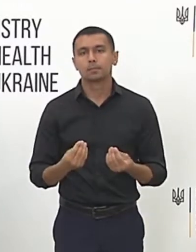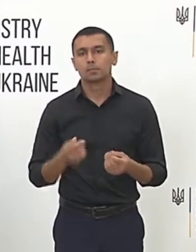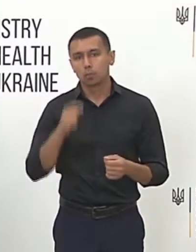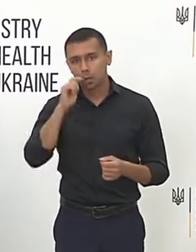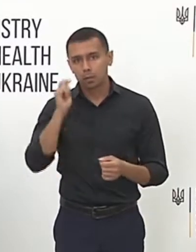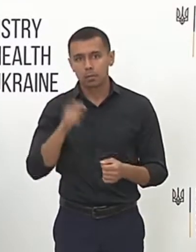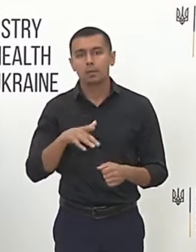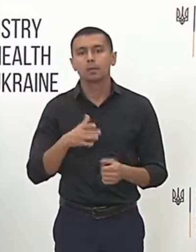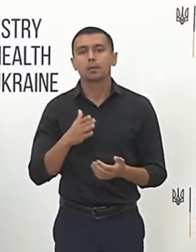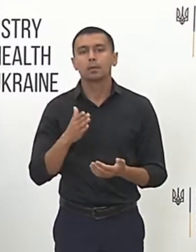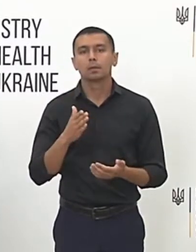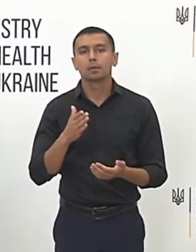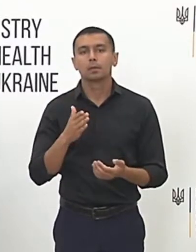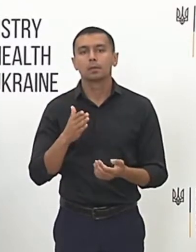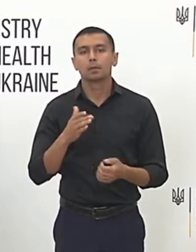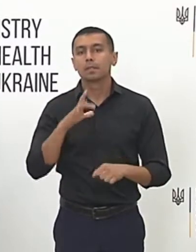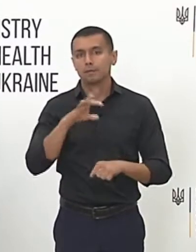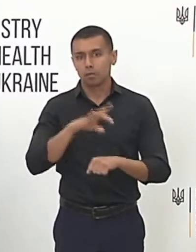в Україні,